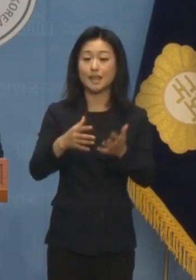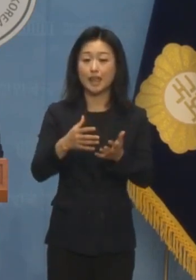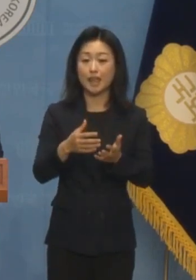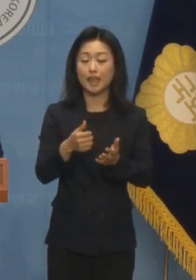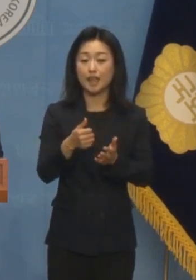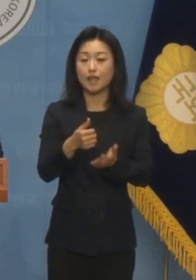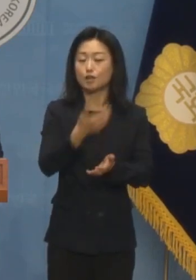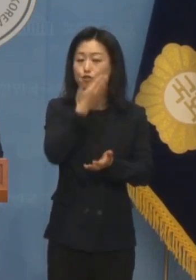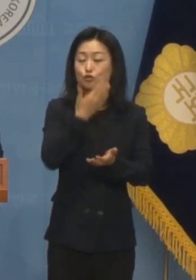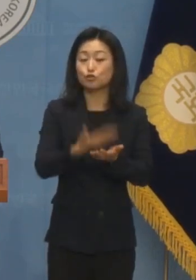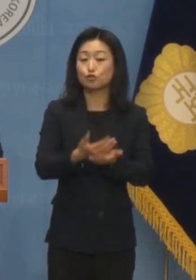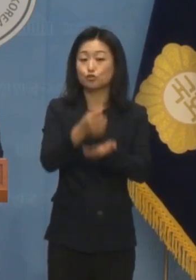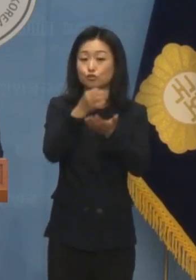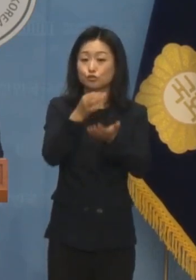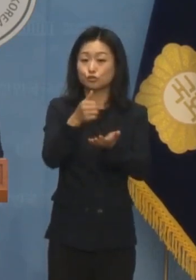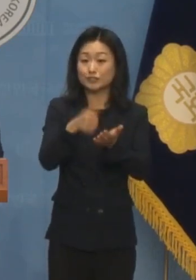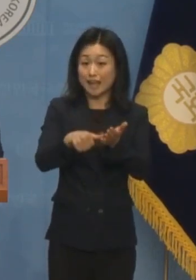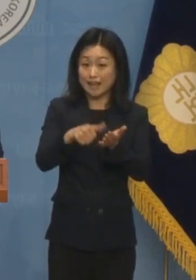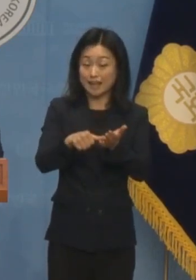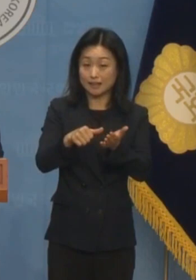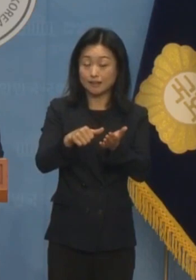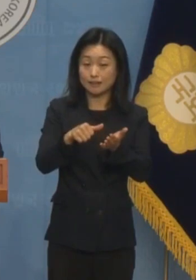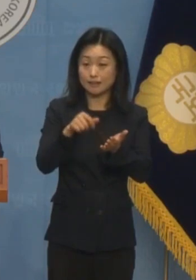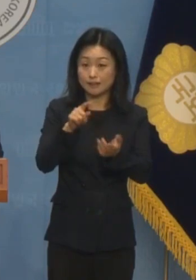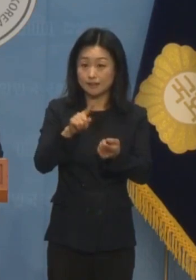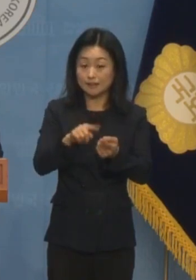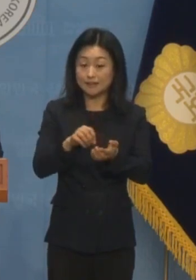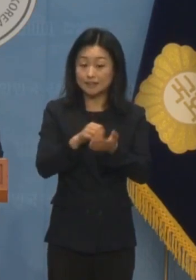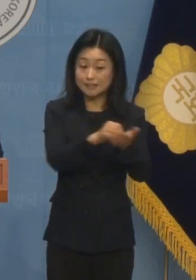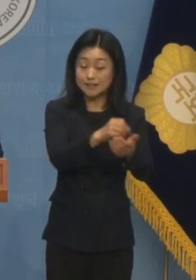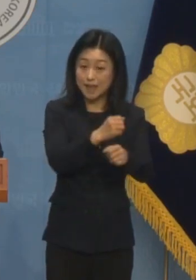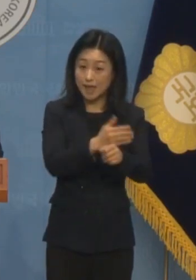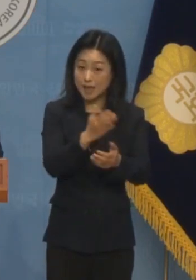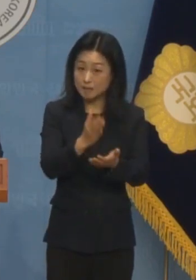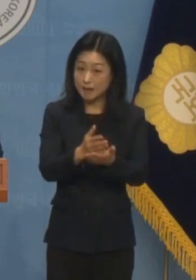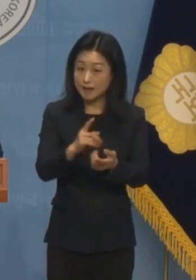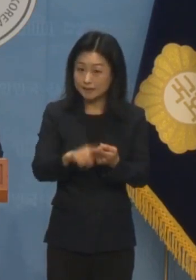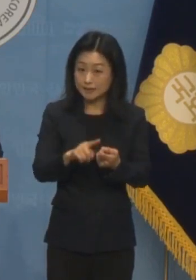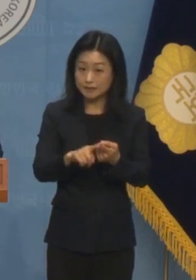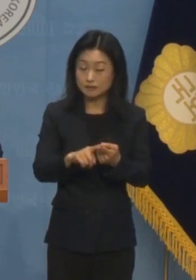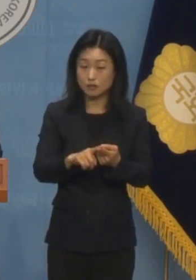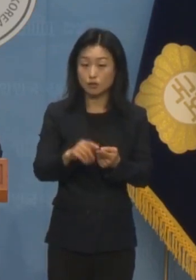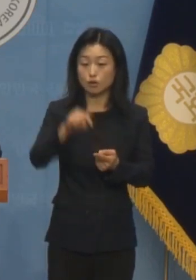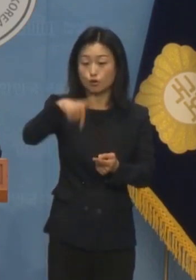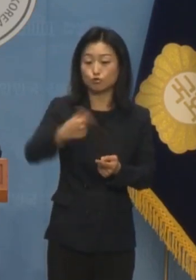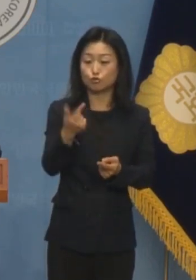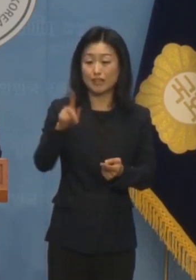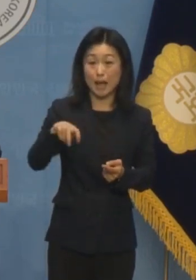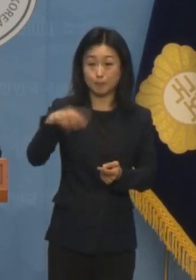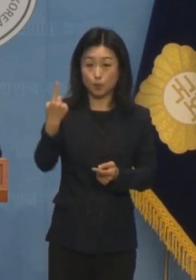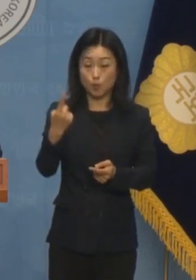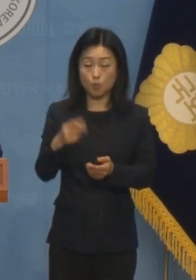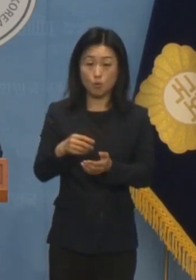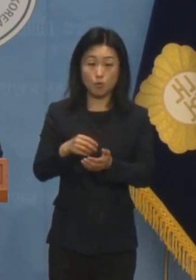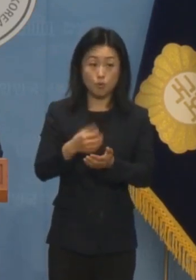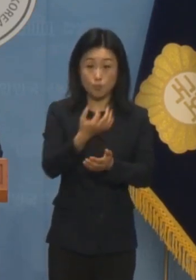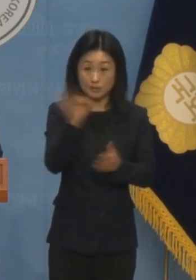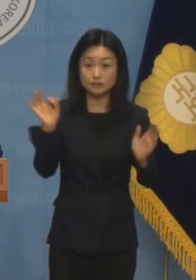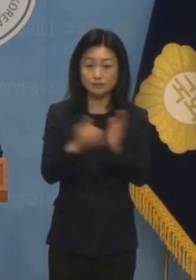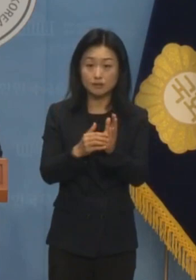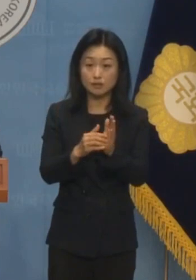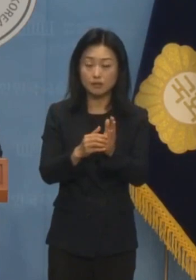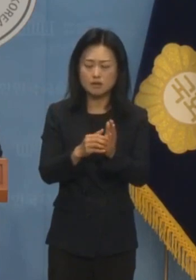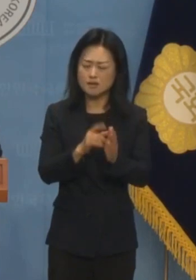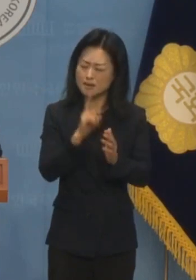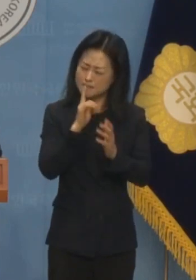에서 남도 하시마 섬의 세계유산 등재가 확장 확정되면서 각게 크게 논란이